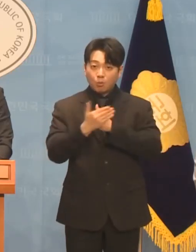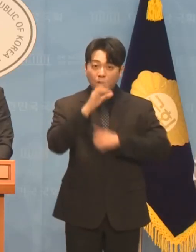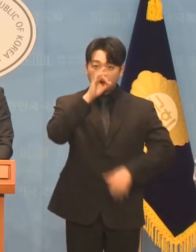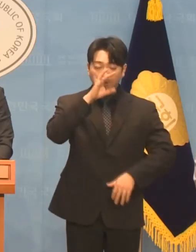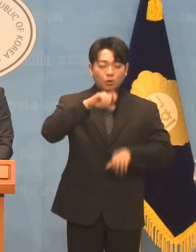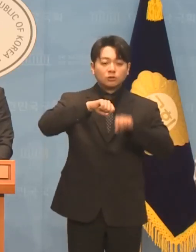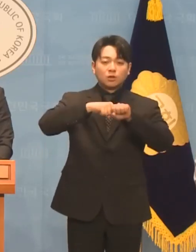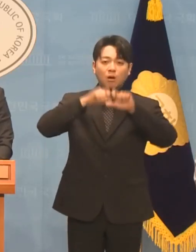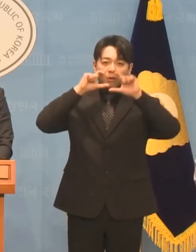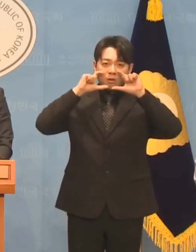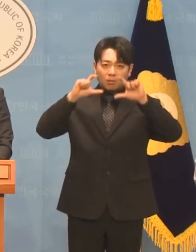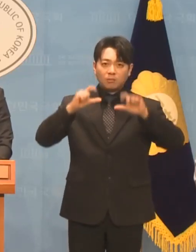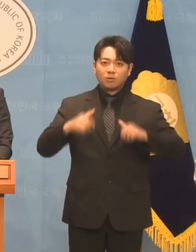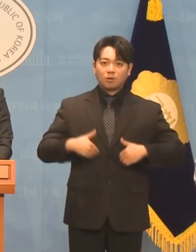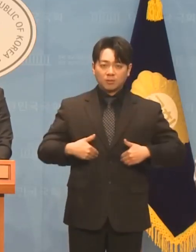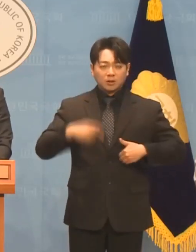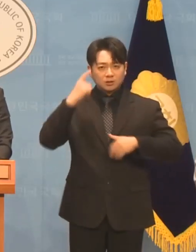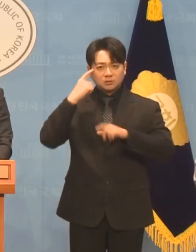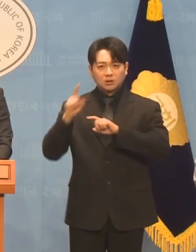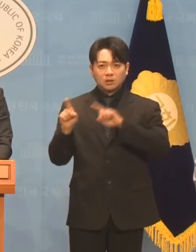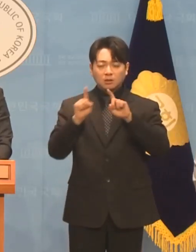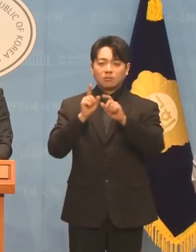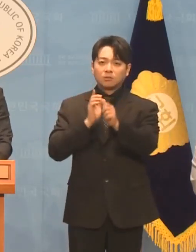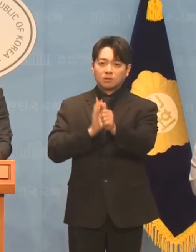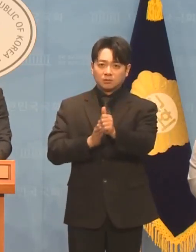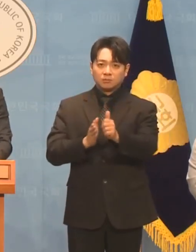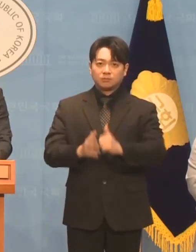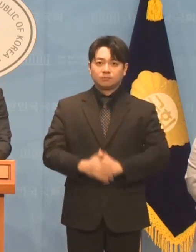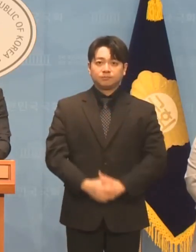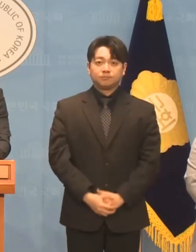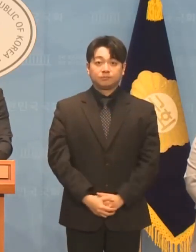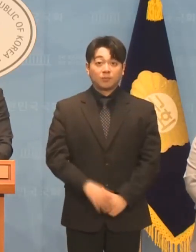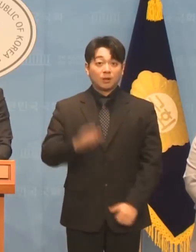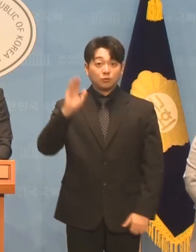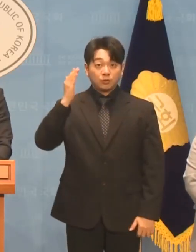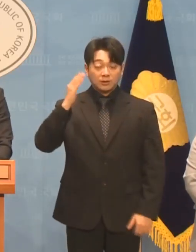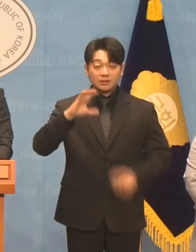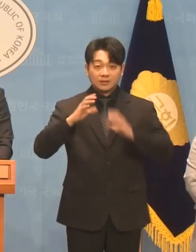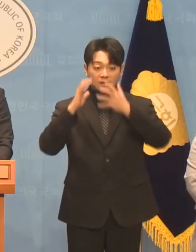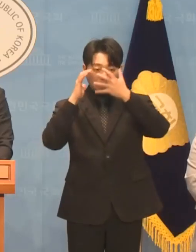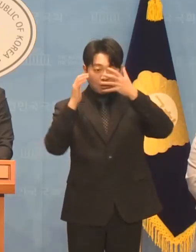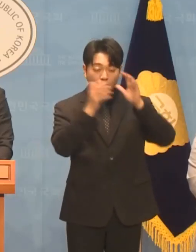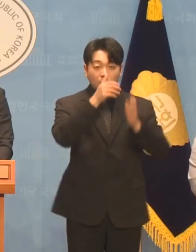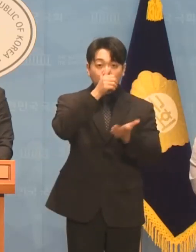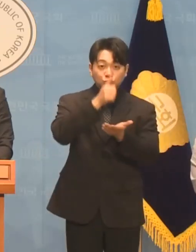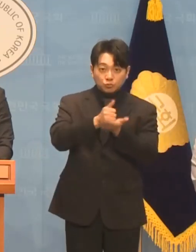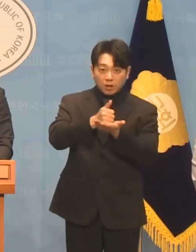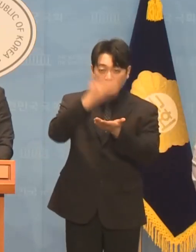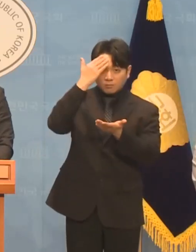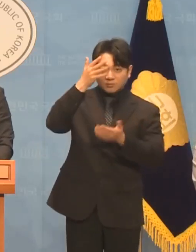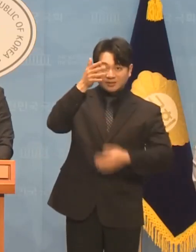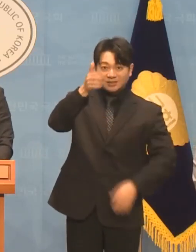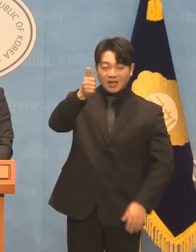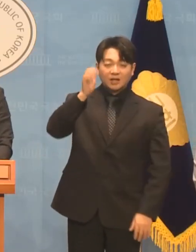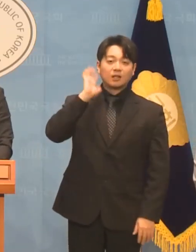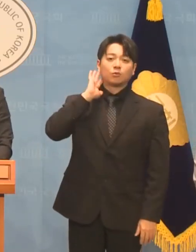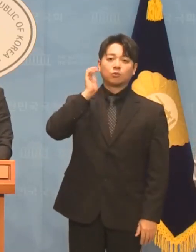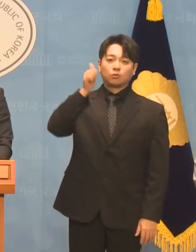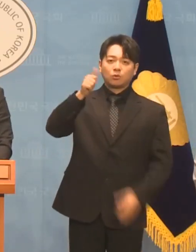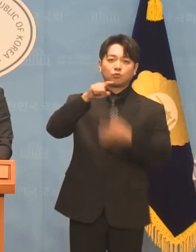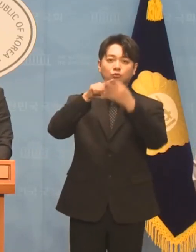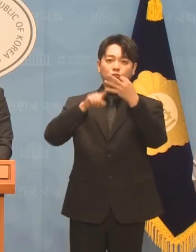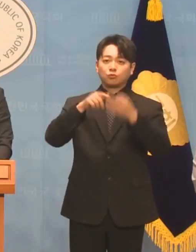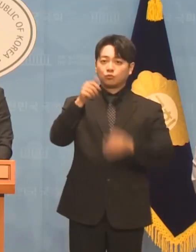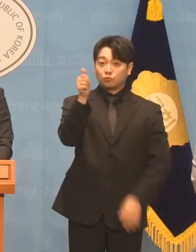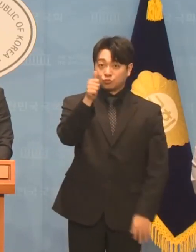국민의힘은 이성을 되찾으시기를 바랍니다. 최근 내란 수계 혐의자인 윤석열 대통령을 지키겠다고 조직적으로